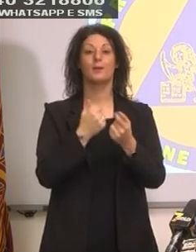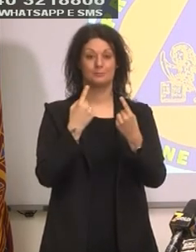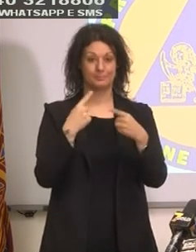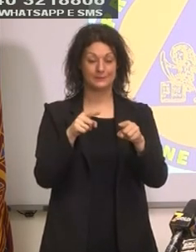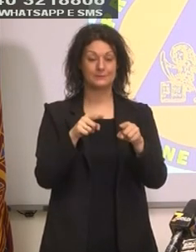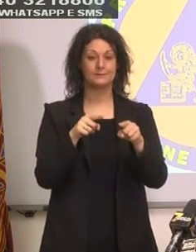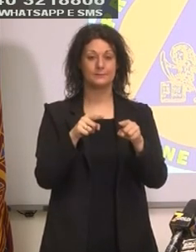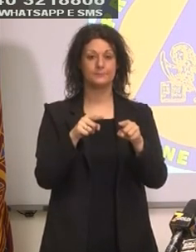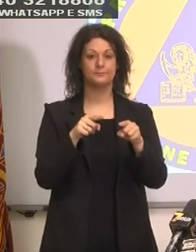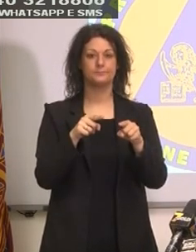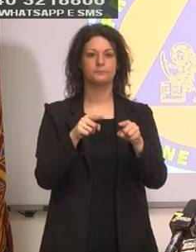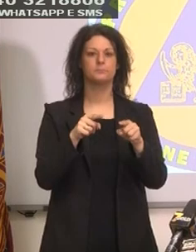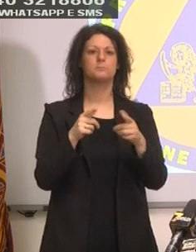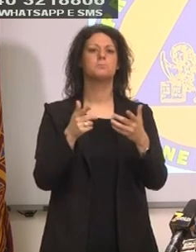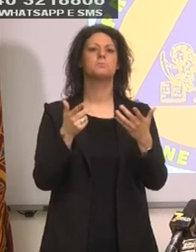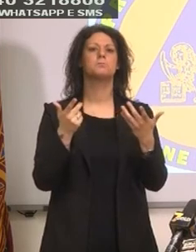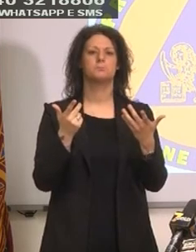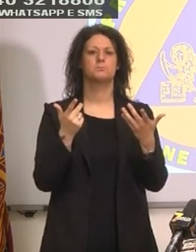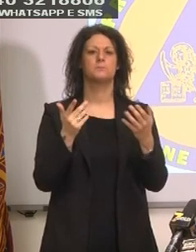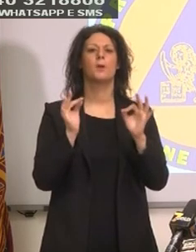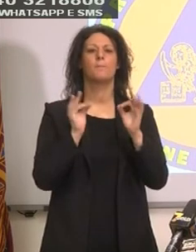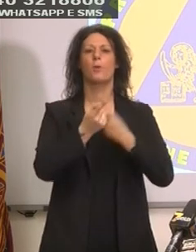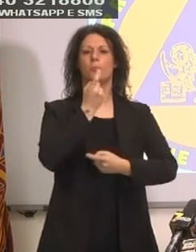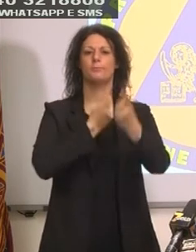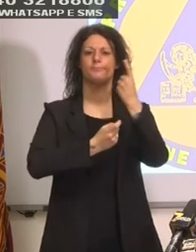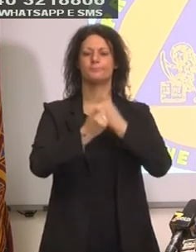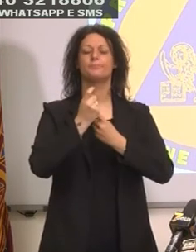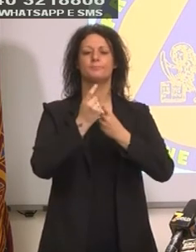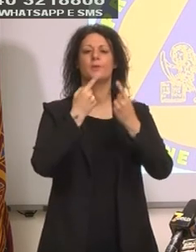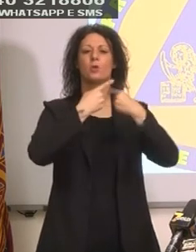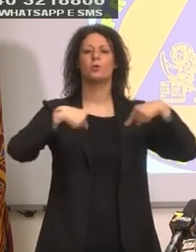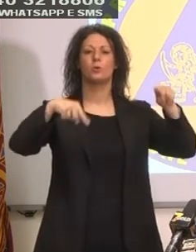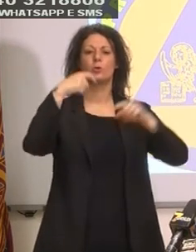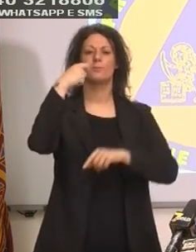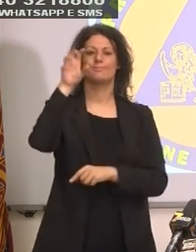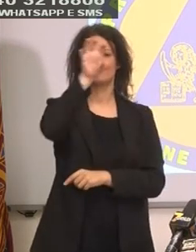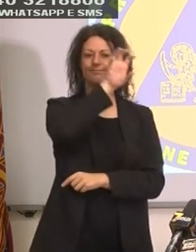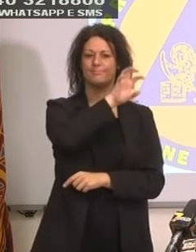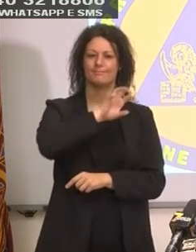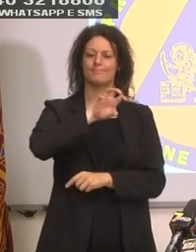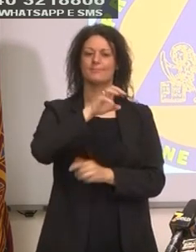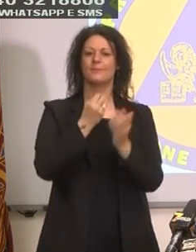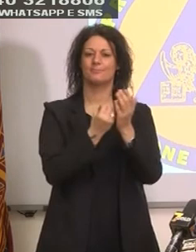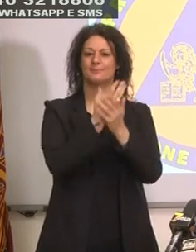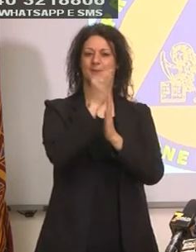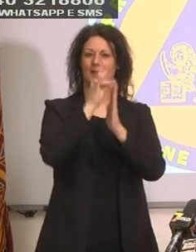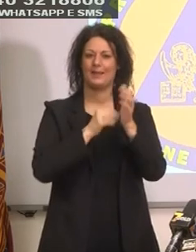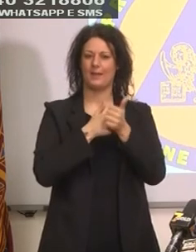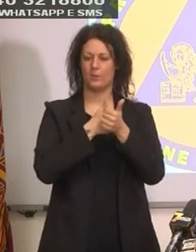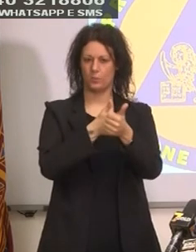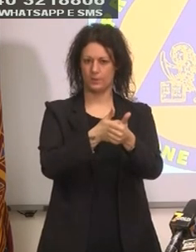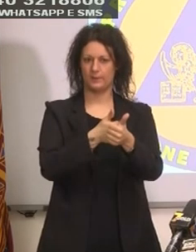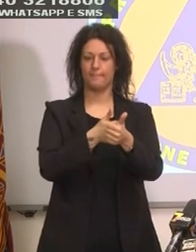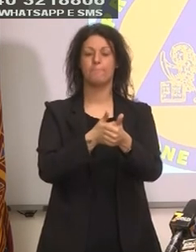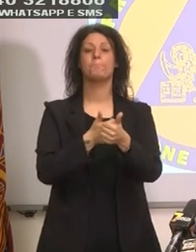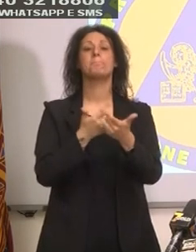guida, intanto sono le linee guida della conferenza delle regioni, prima cosa da dire, sembrano accettate